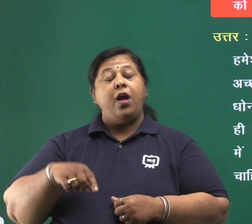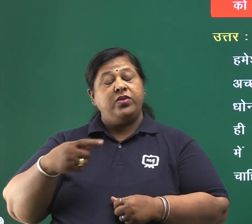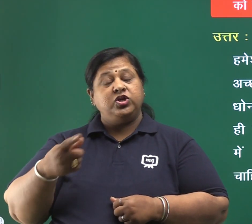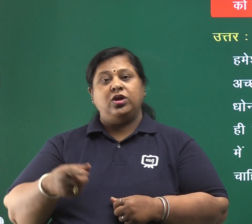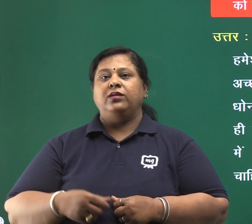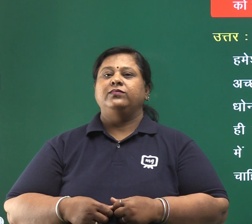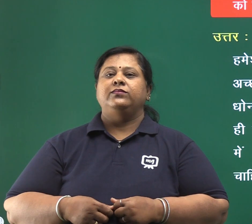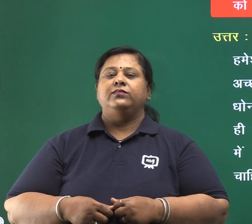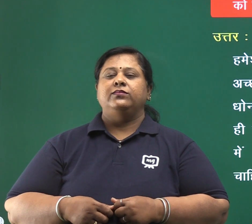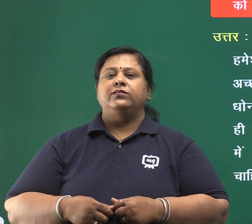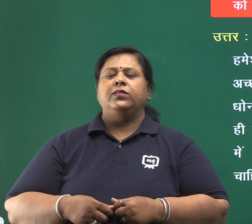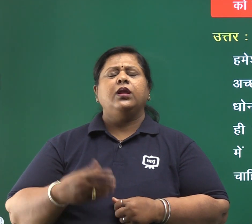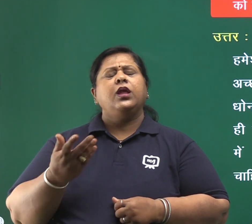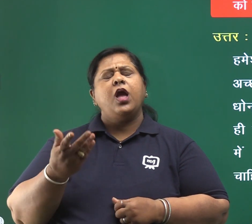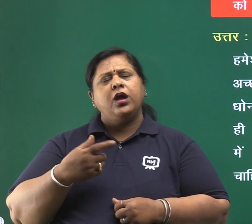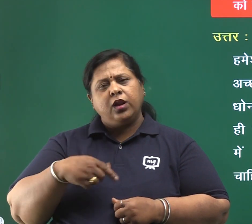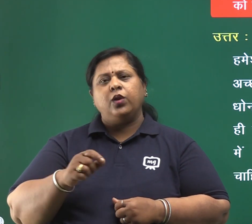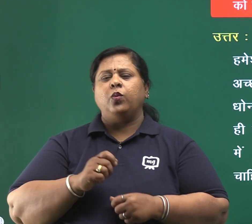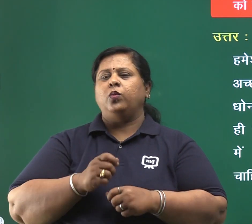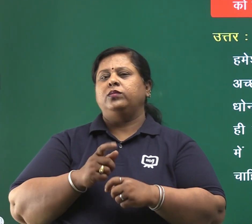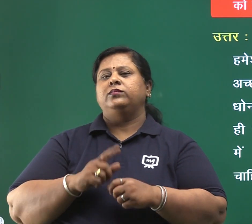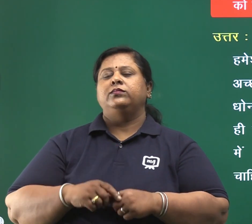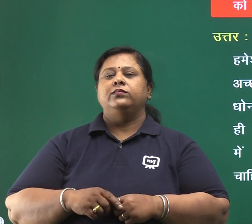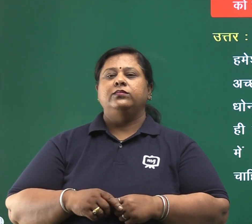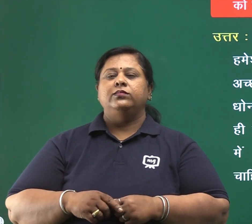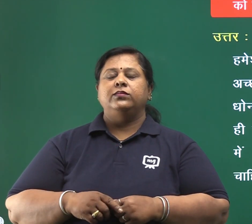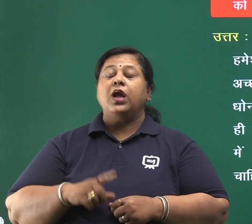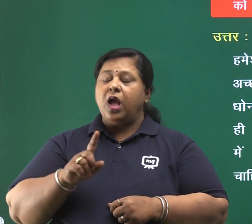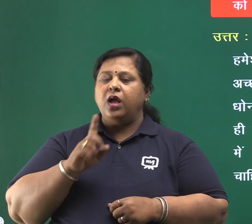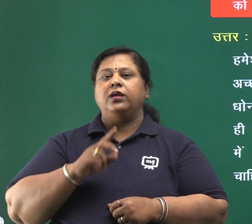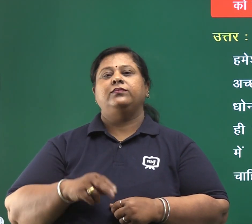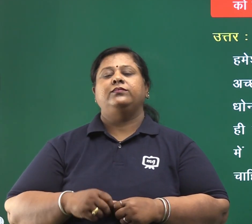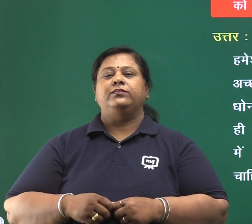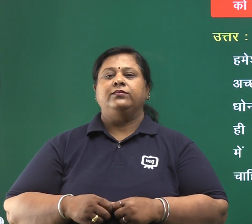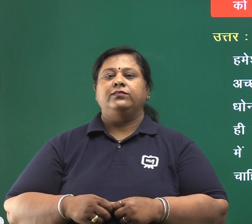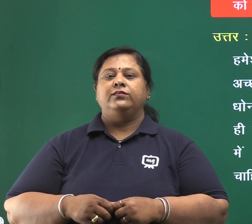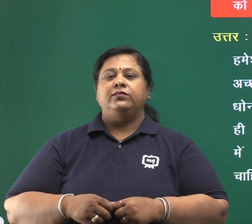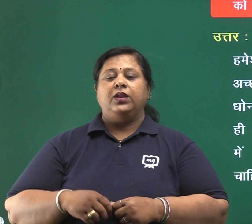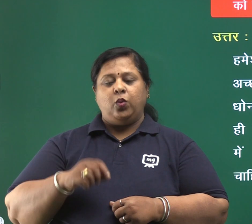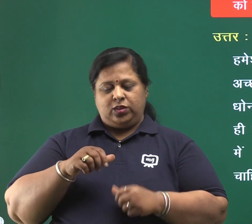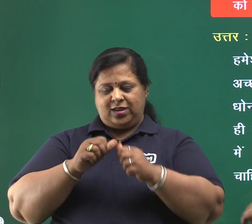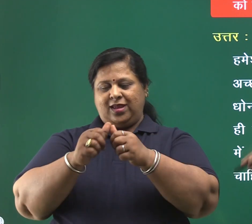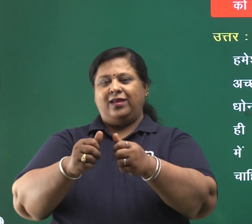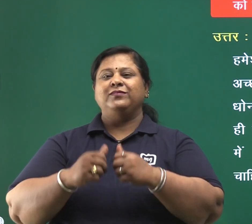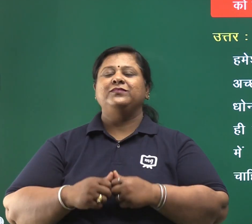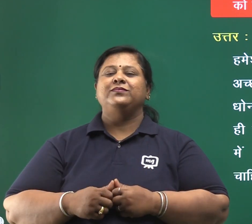हमेशा क्या करने को कहा? उत्तर